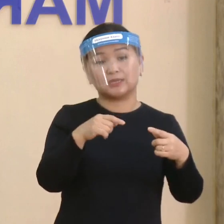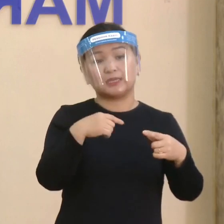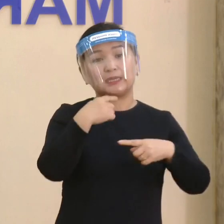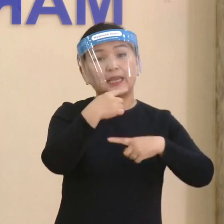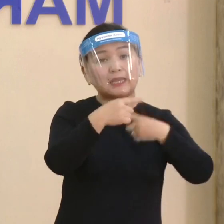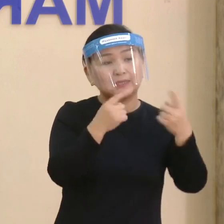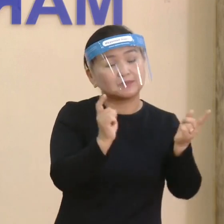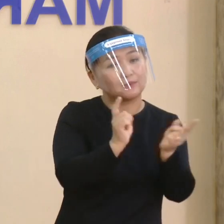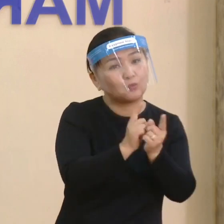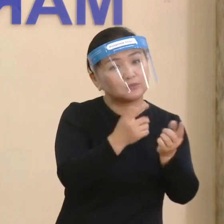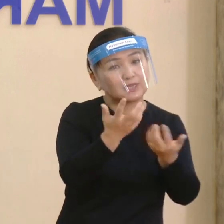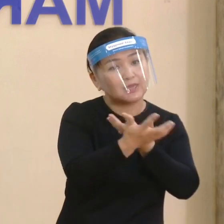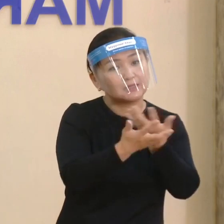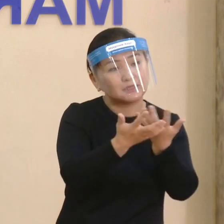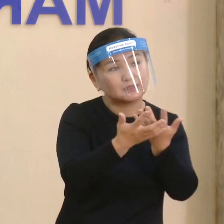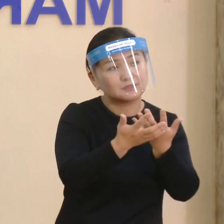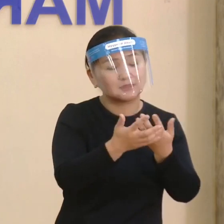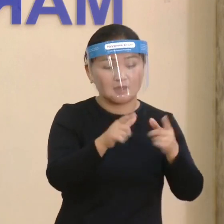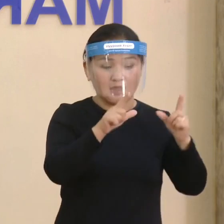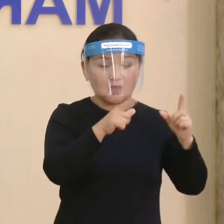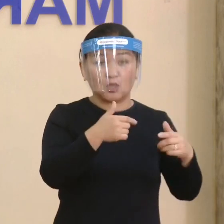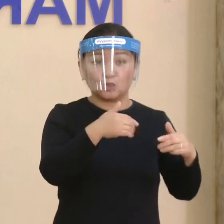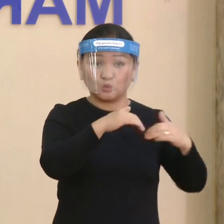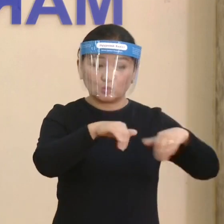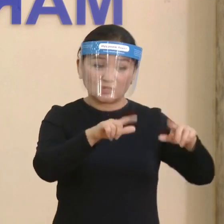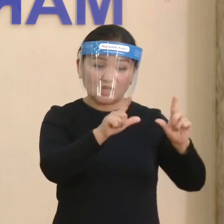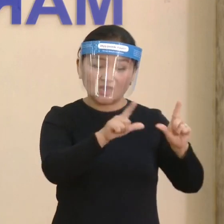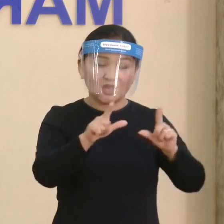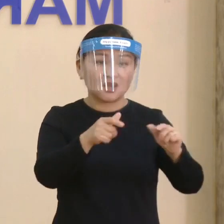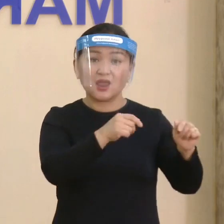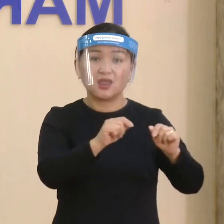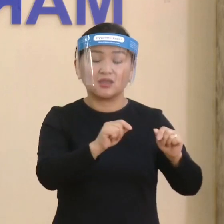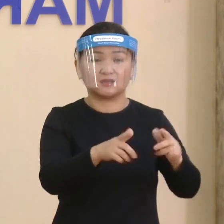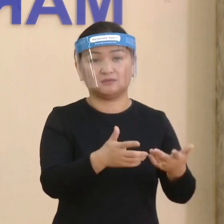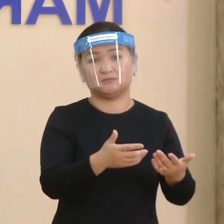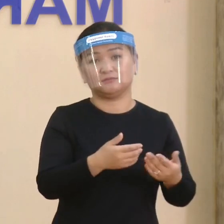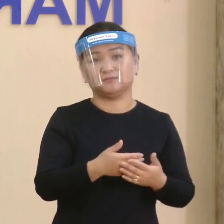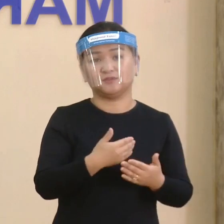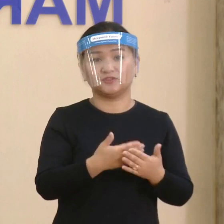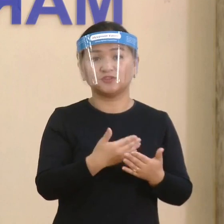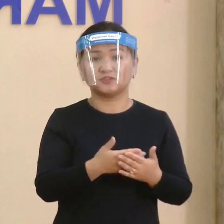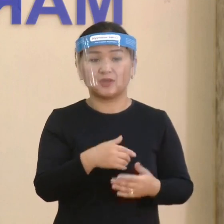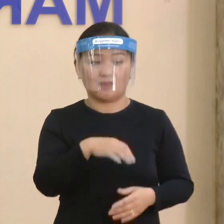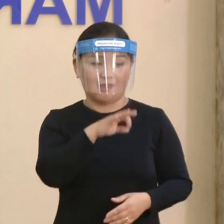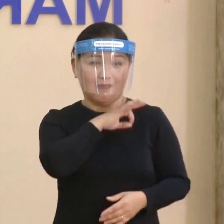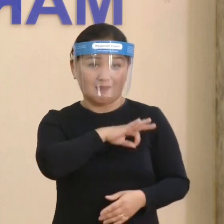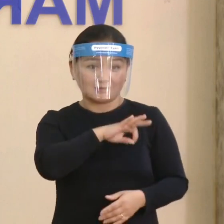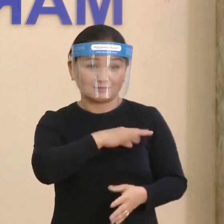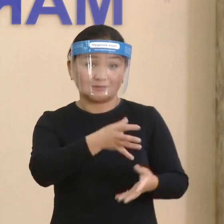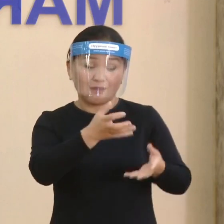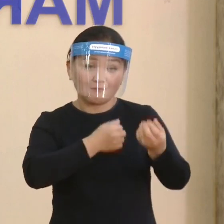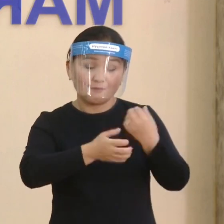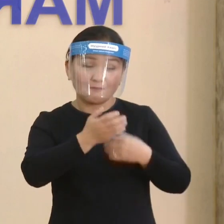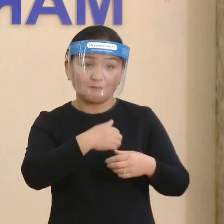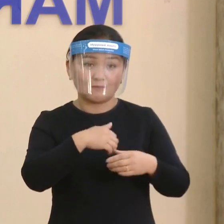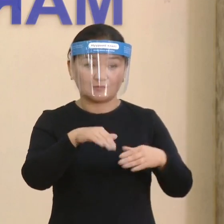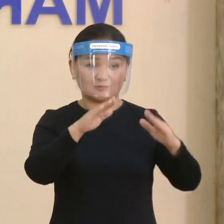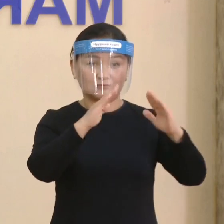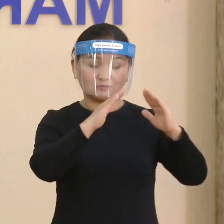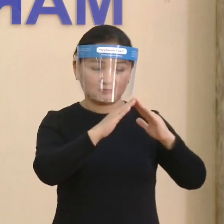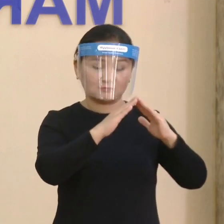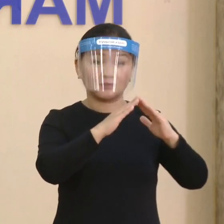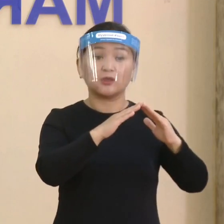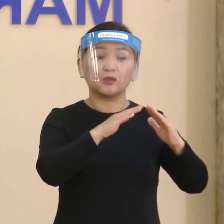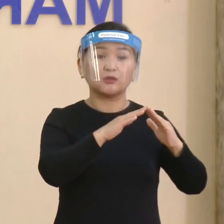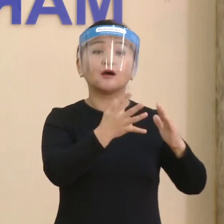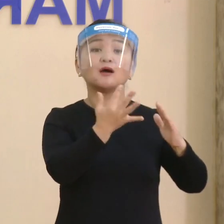ярилцах, тэнтэй тусгай гэрээ байгуулах гэдэг байдлаараа яг одоо ашиглалтанд ашиглаж байгаа байрны тоог бол улсын онцгой